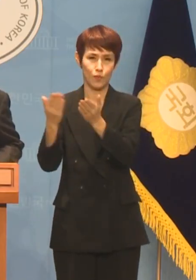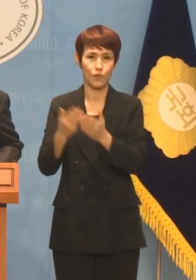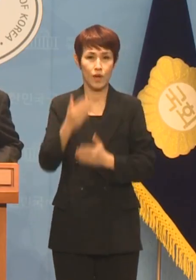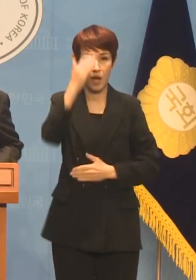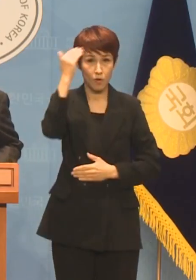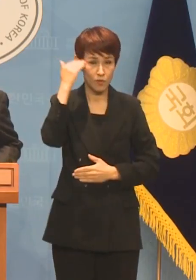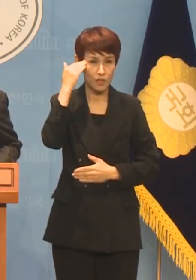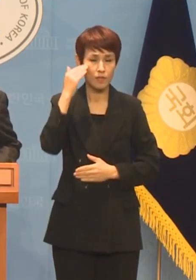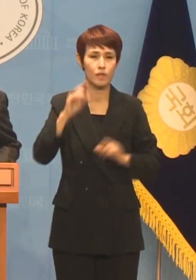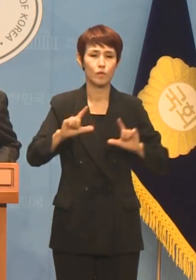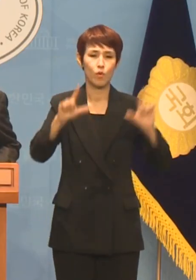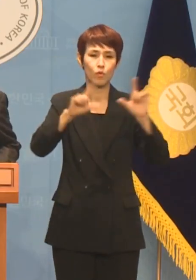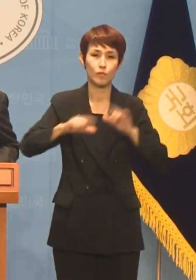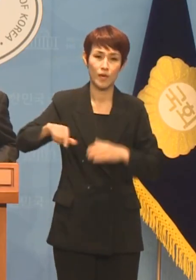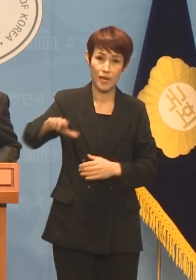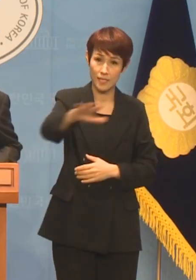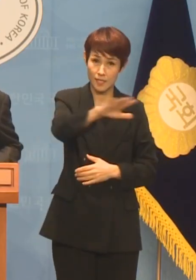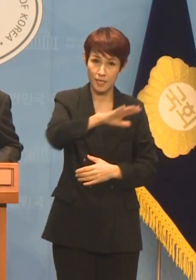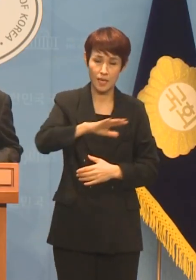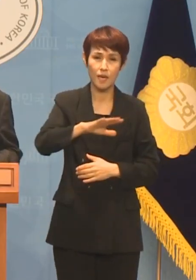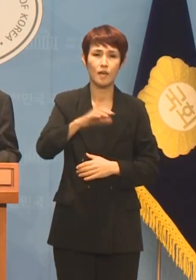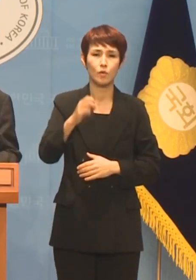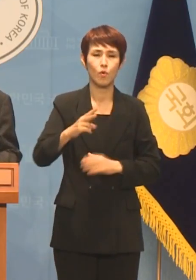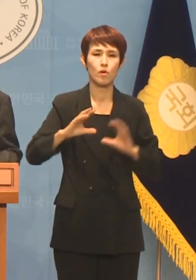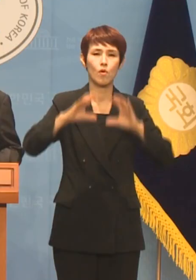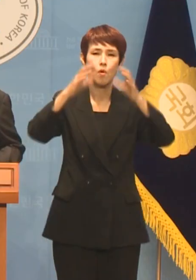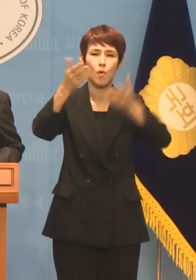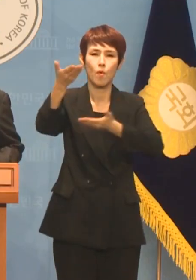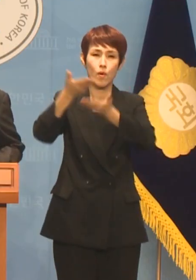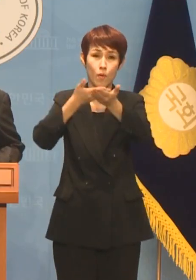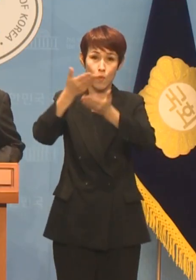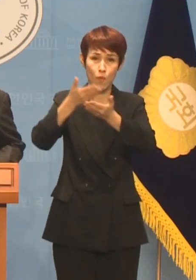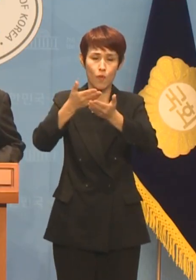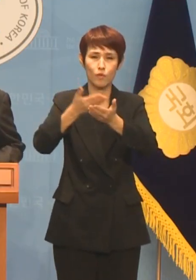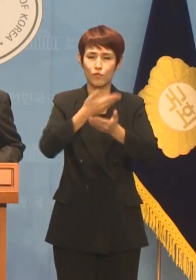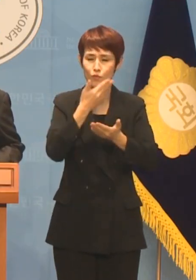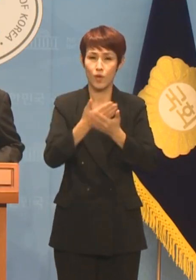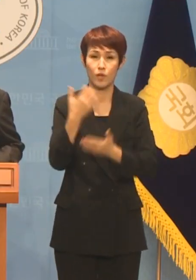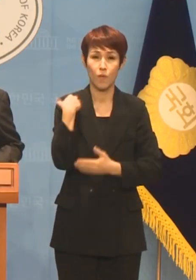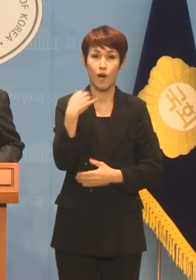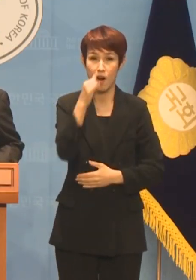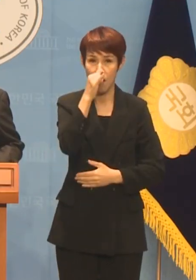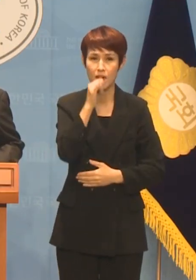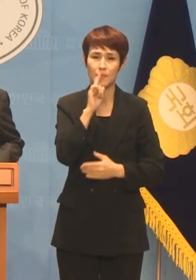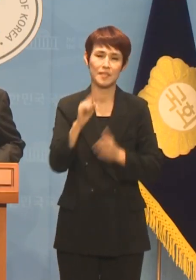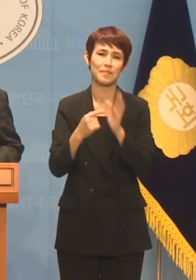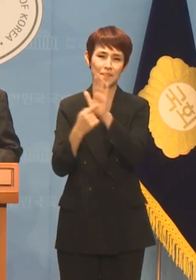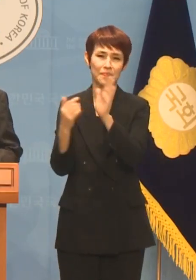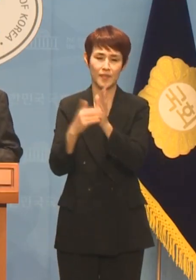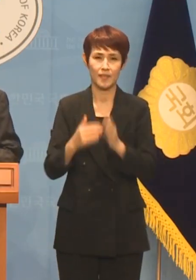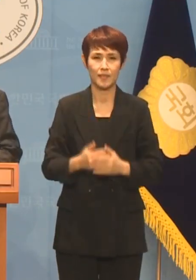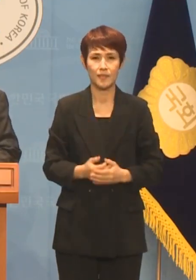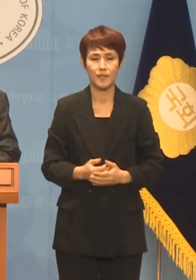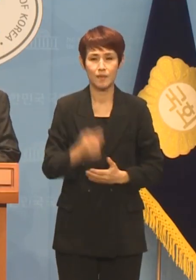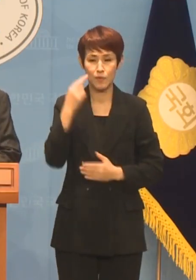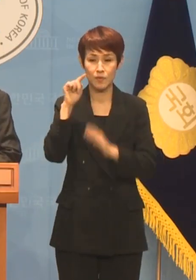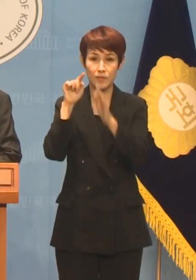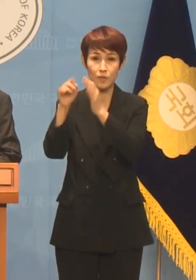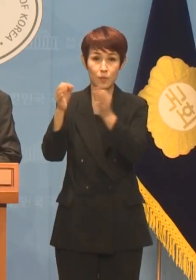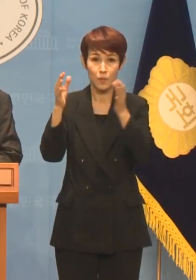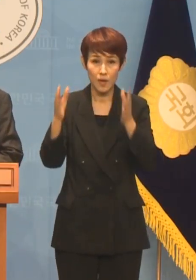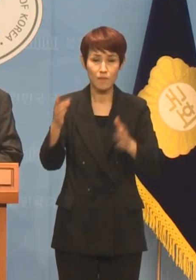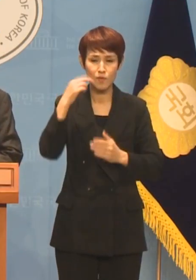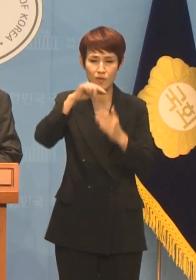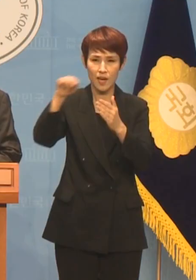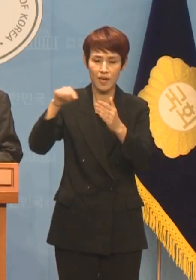동북아시아와 글로벌 외교 무대에서 차지하는 핵심적인 역할을 강조했습니다. 방미 기간 동안 미국 내